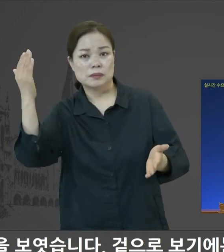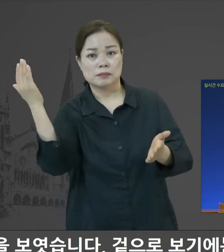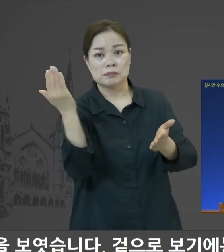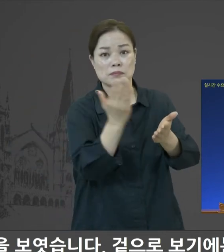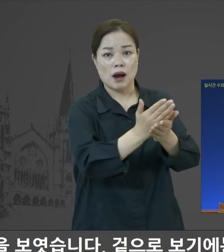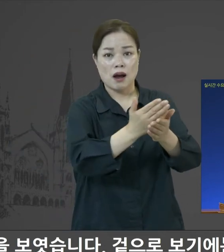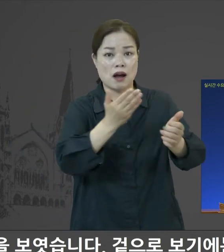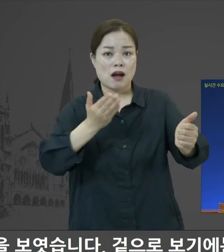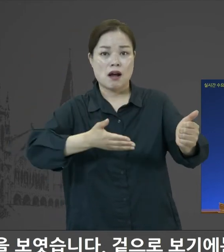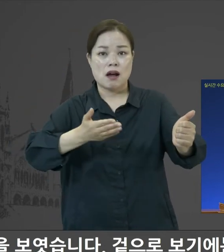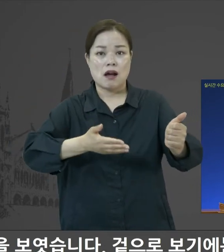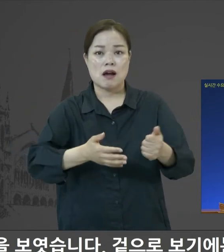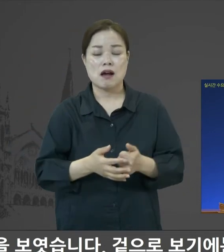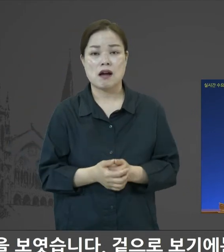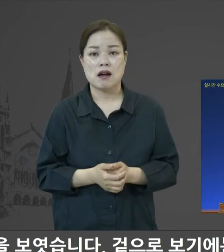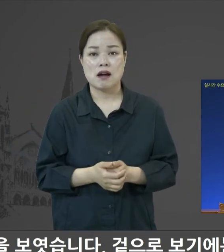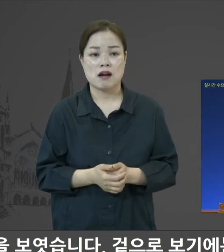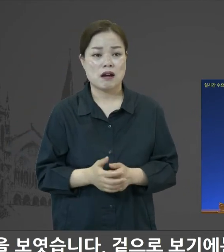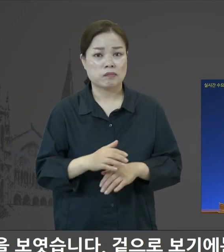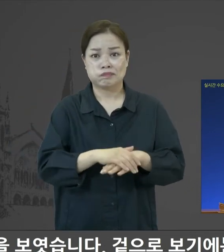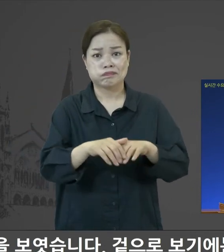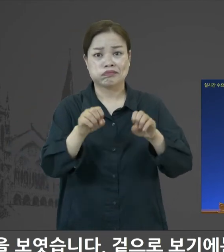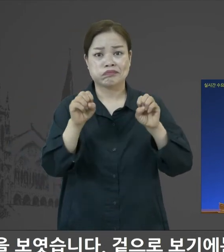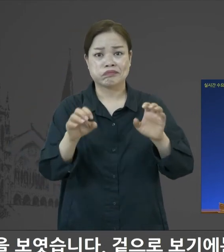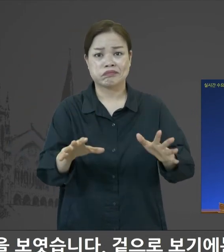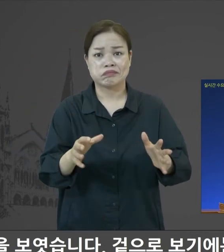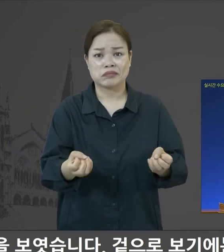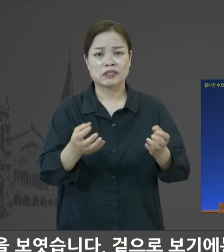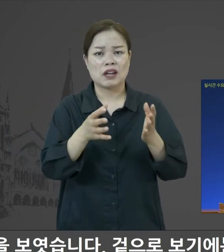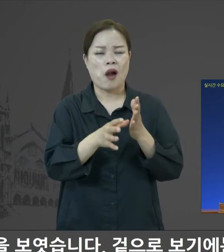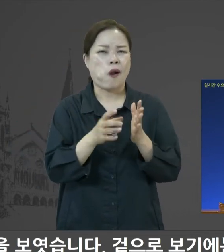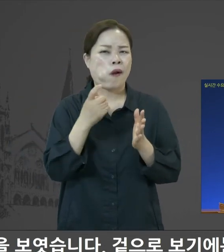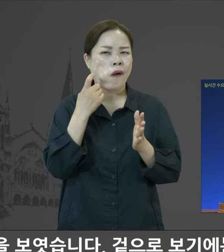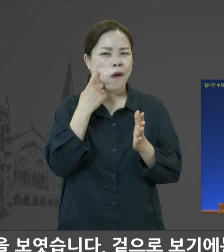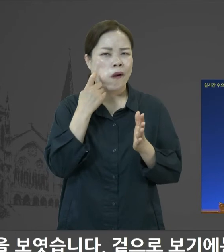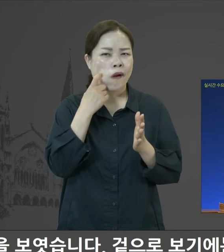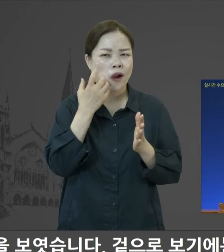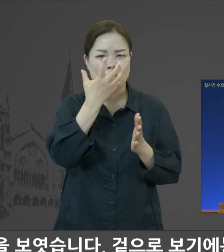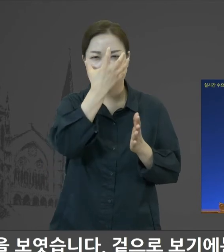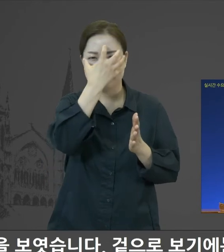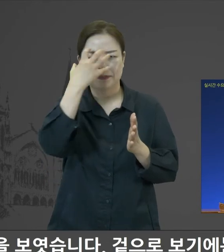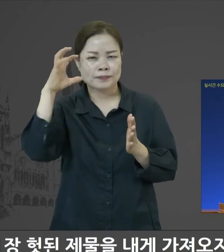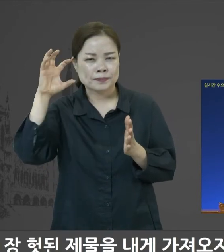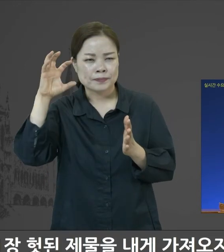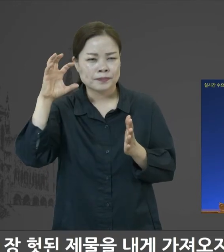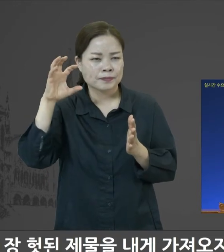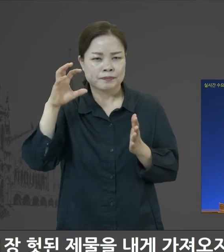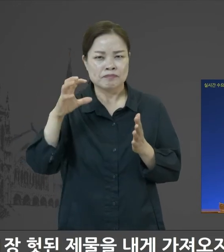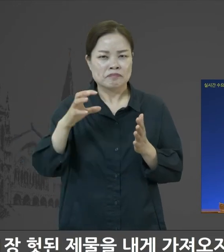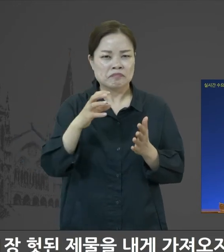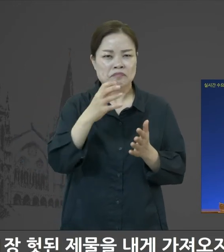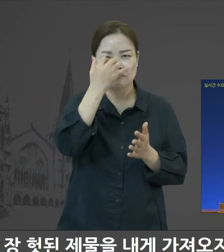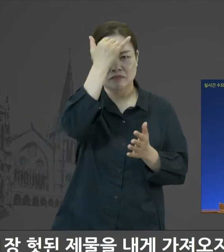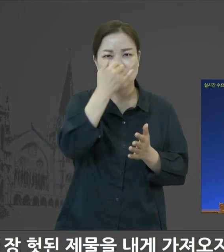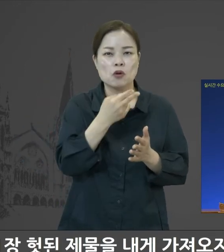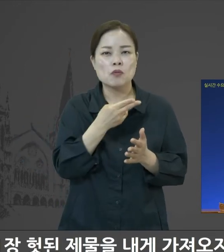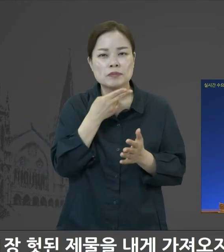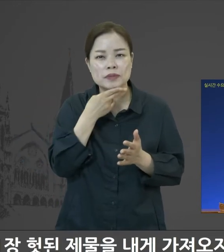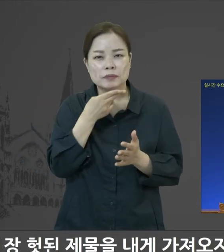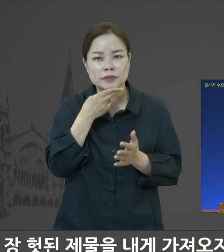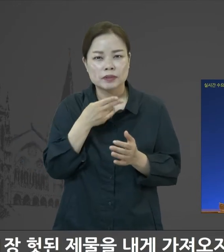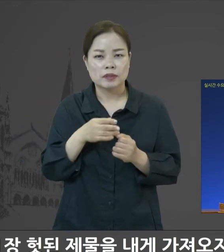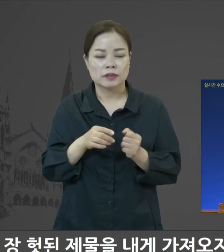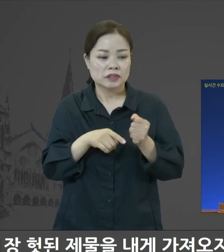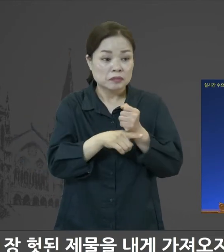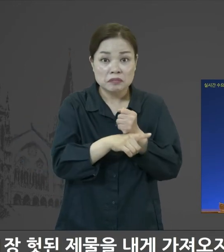하셨습니다. 헛된 죄물이란 것은 거짓된 것, 도덕적으로 무가치한 것. 그래서 하나님께서는 이러한